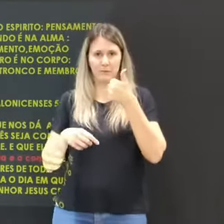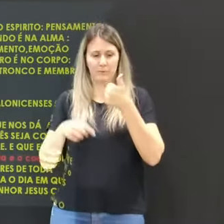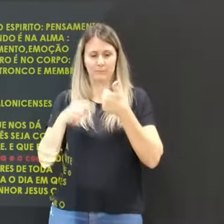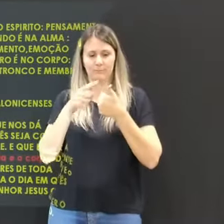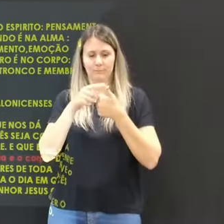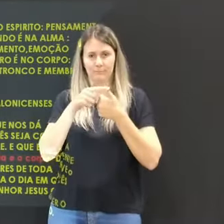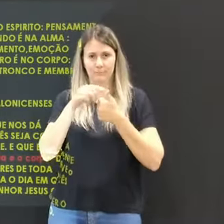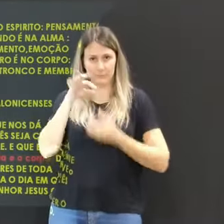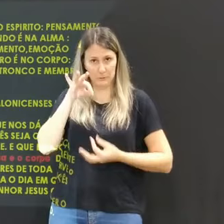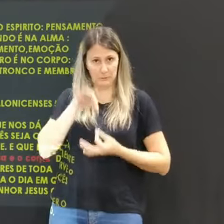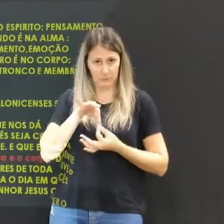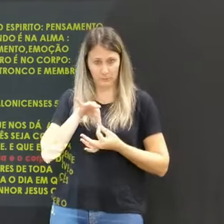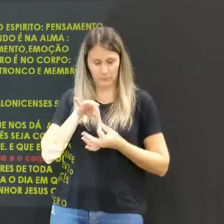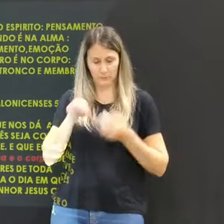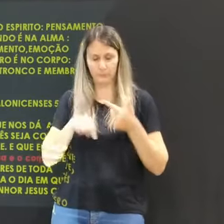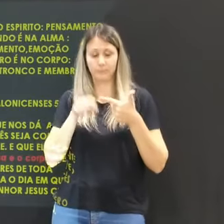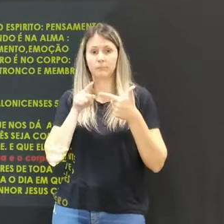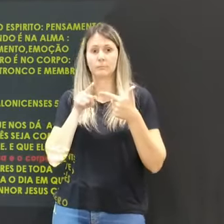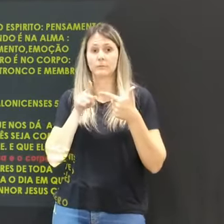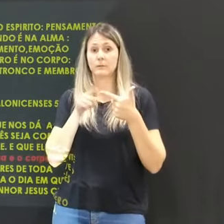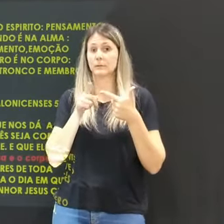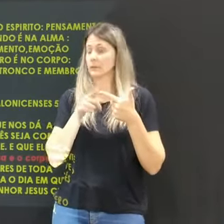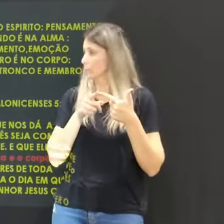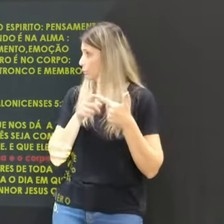Primeiro é o espírito. O segundo,